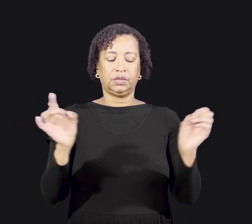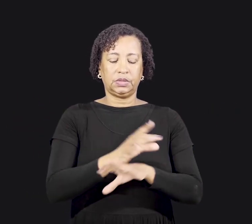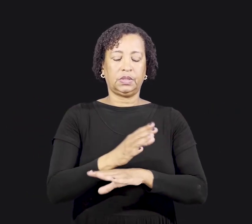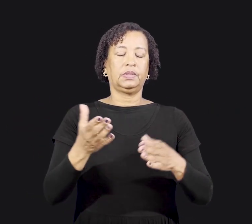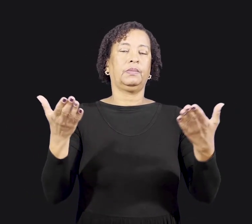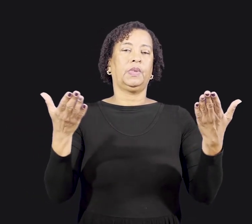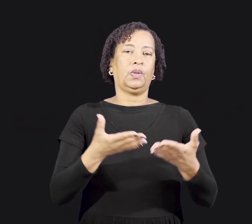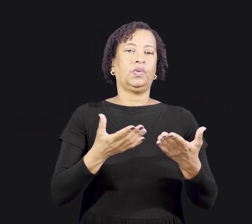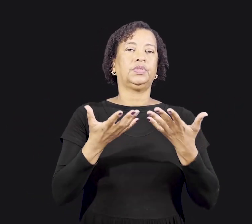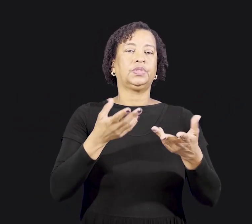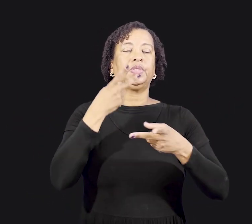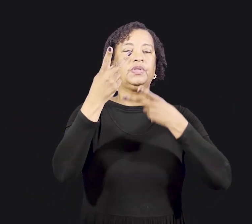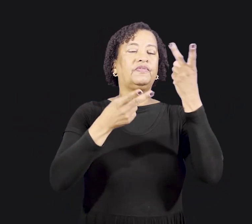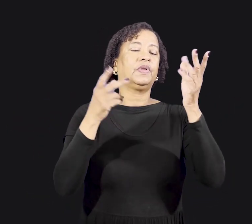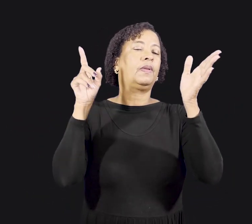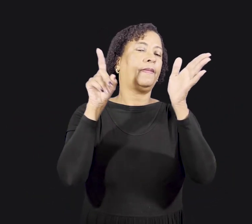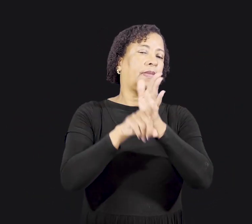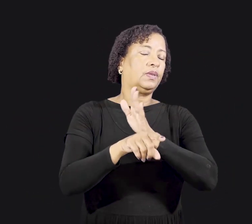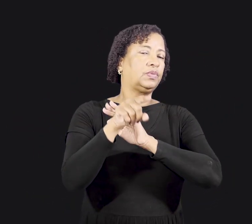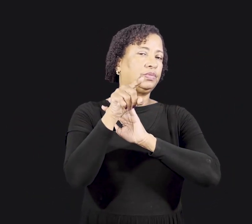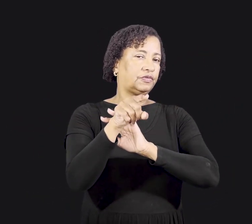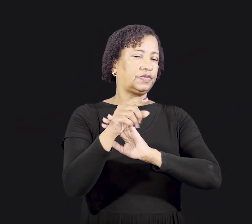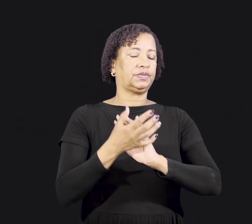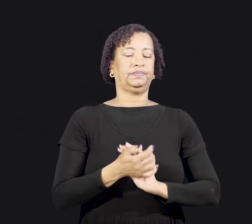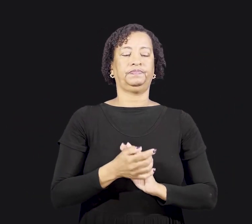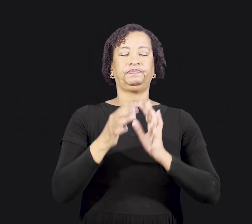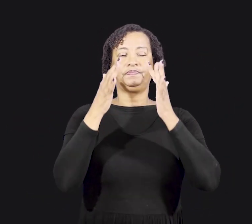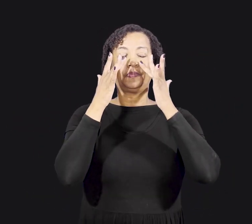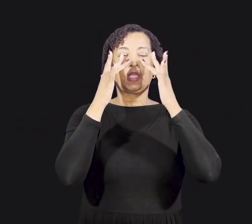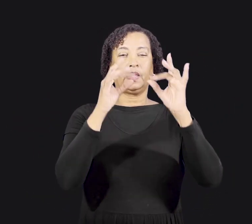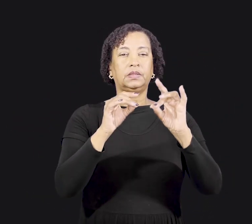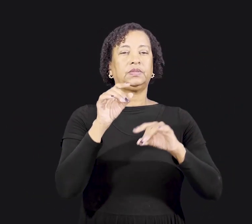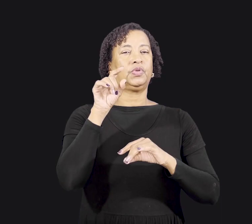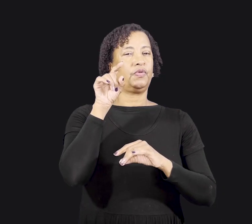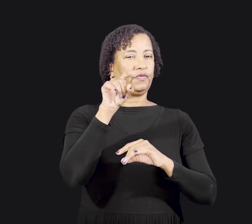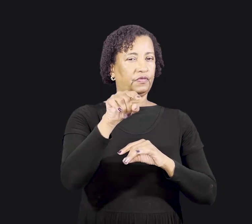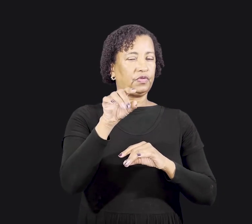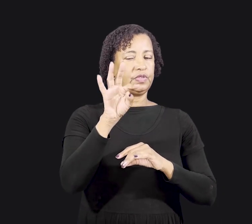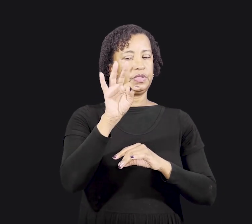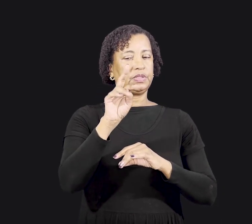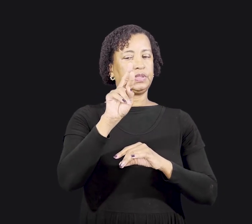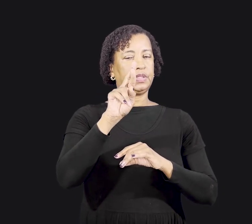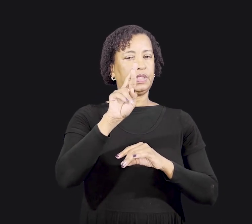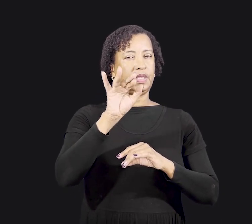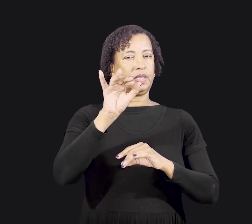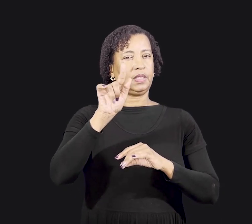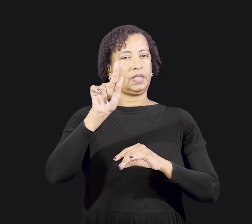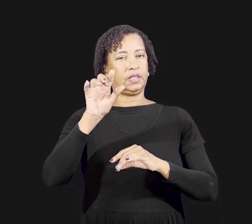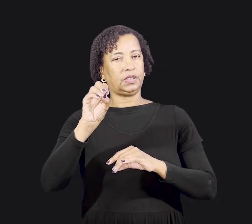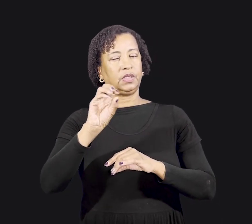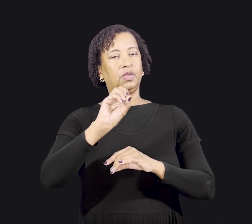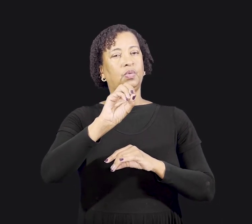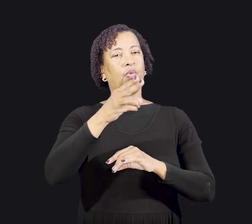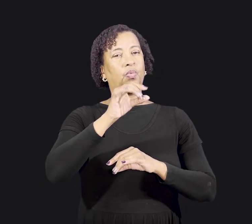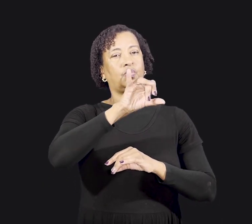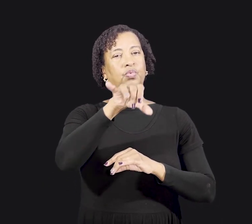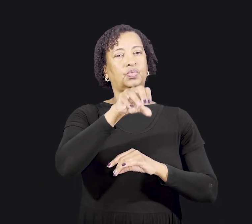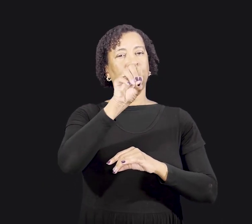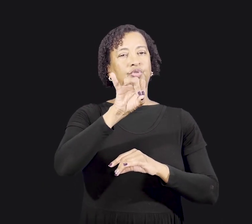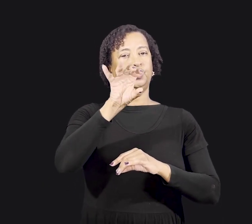de hoje, eu gostaria de deixar esta pergunta para você. Preste atenção. Você é trigo ou é joio, hein?